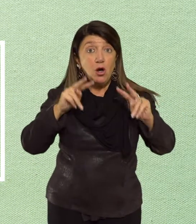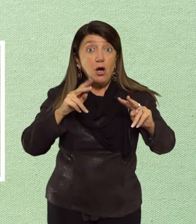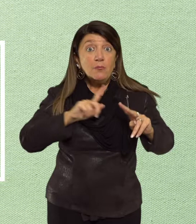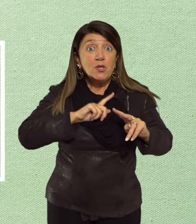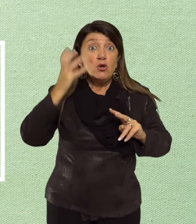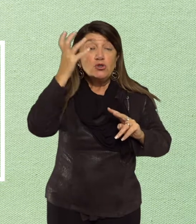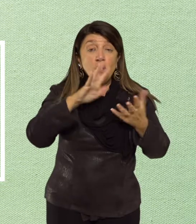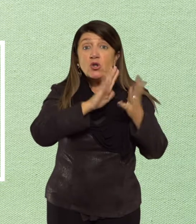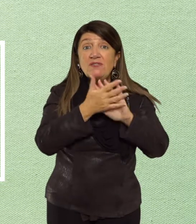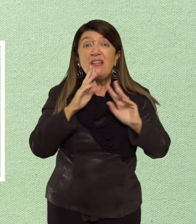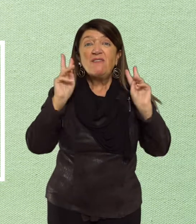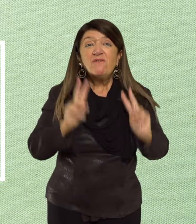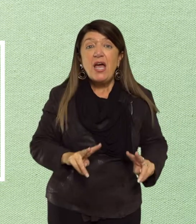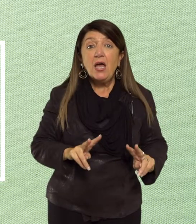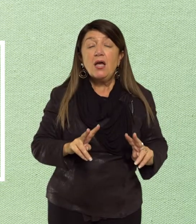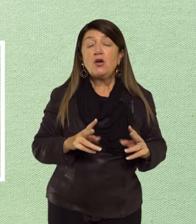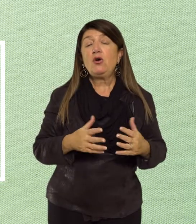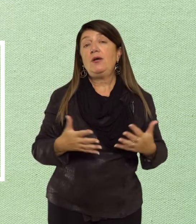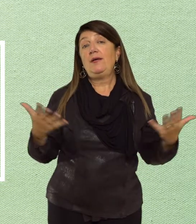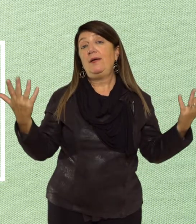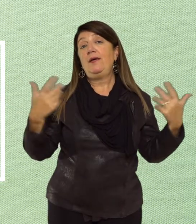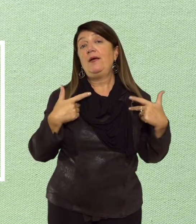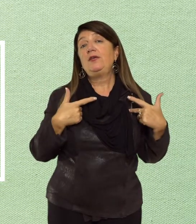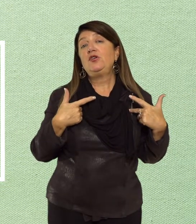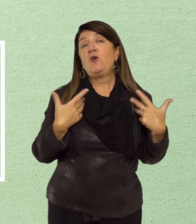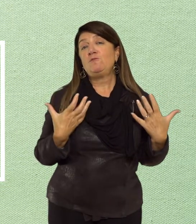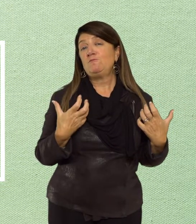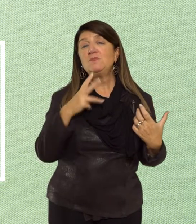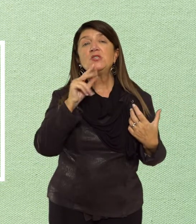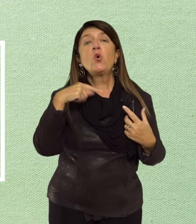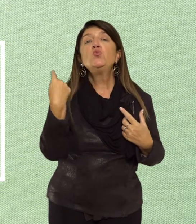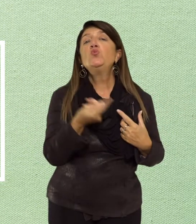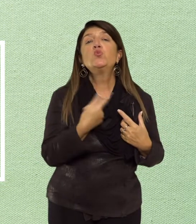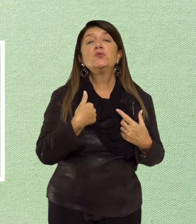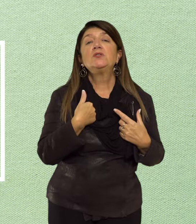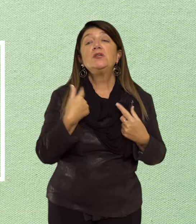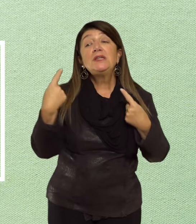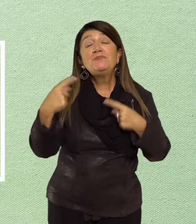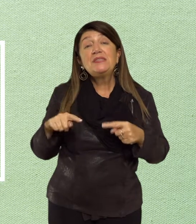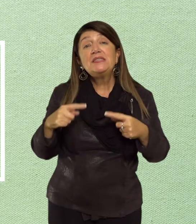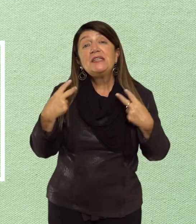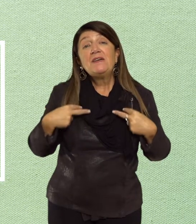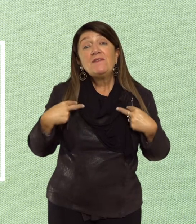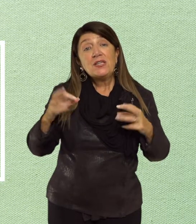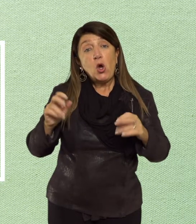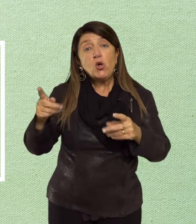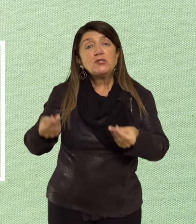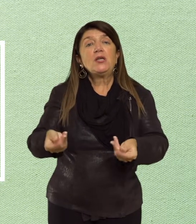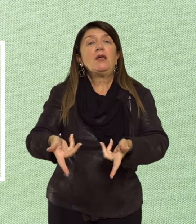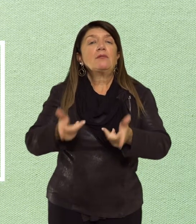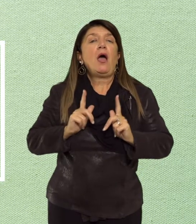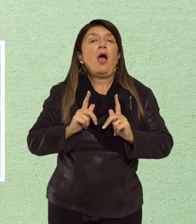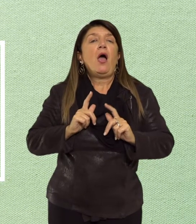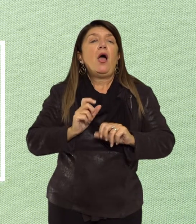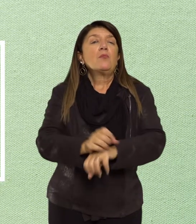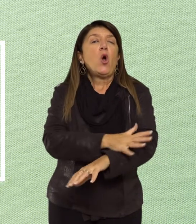realizzava. Però insomma io dico a tutti che ti regala delle emozioni uniche. Io nella mia vita non ho mai vissuto delle emozioni